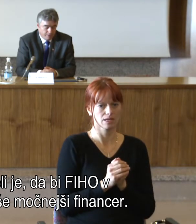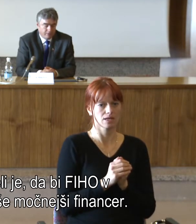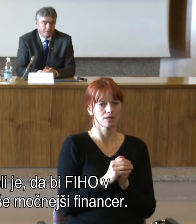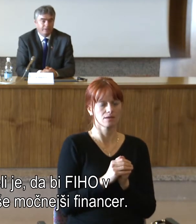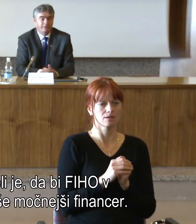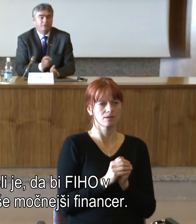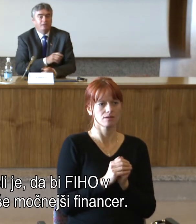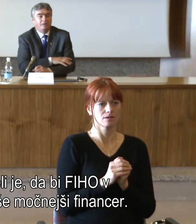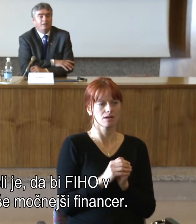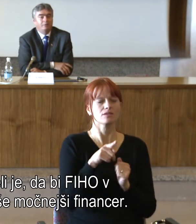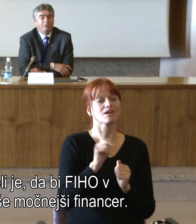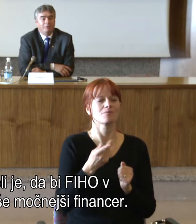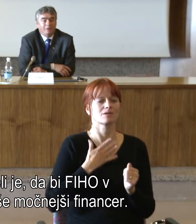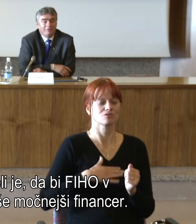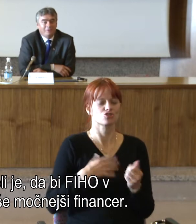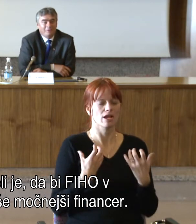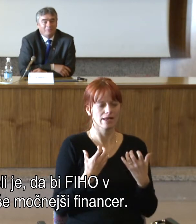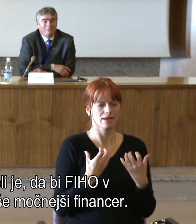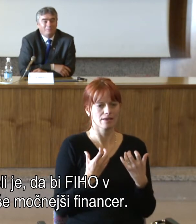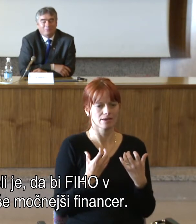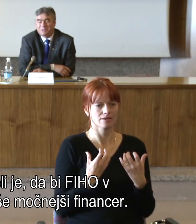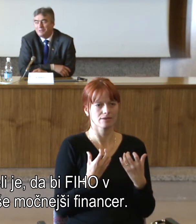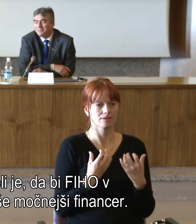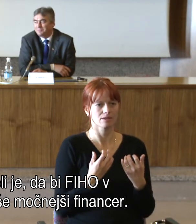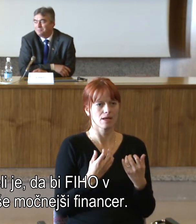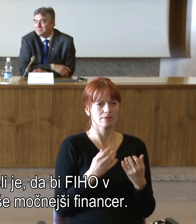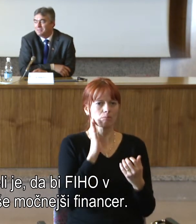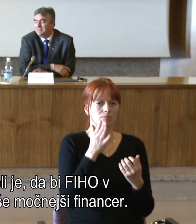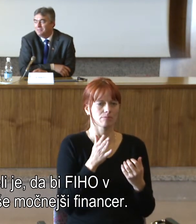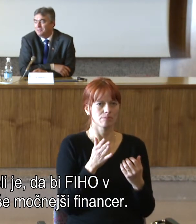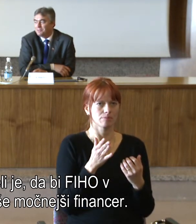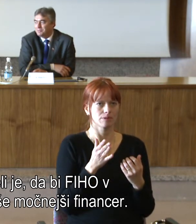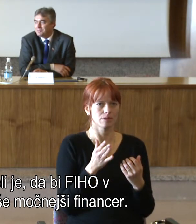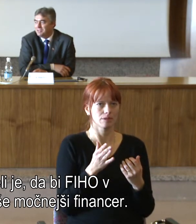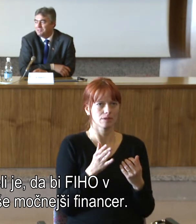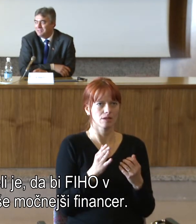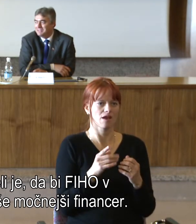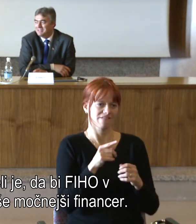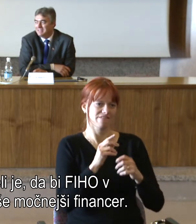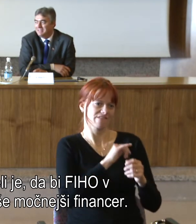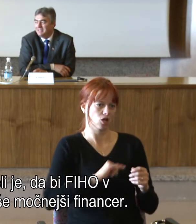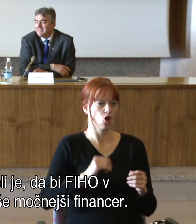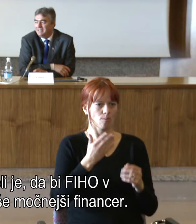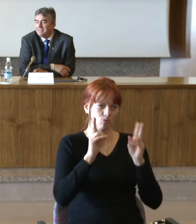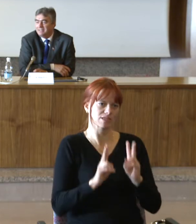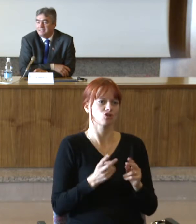kar bi si seveda vsi želeli, da bi postal v perspektivi FIHO še močnejši financer,